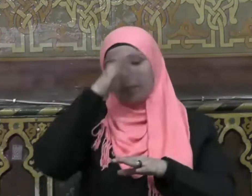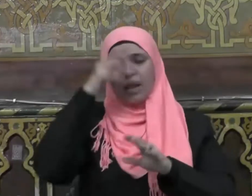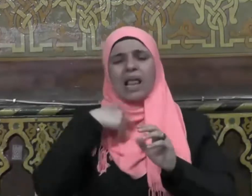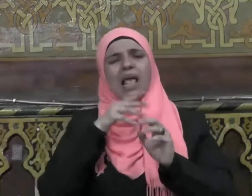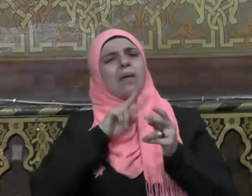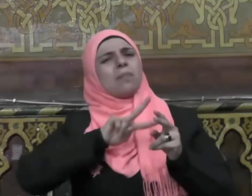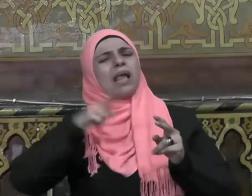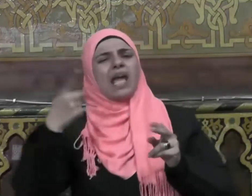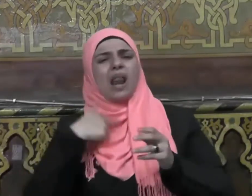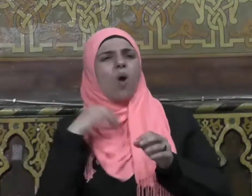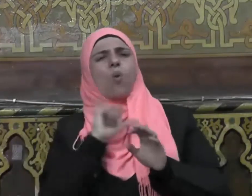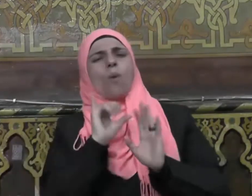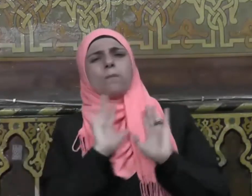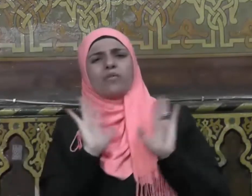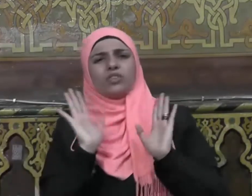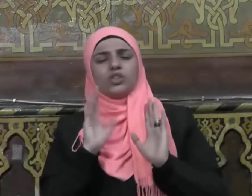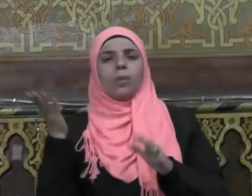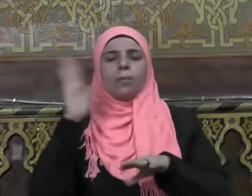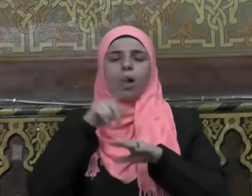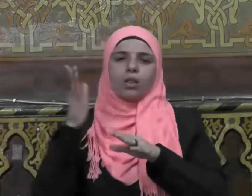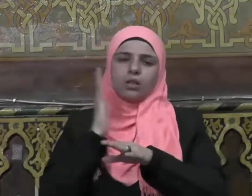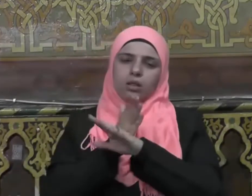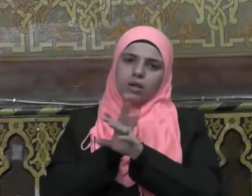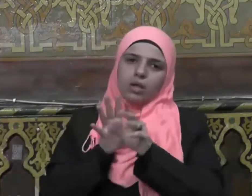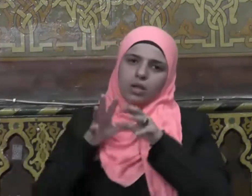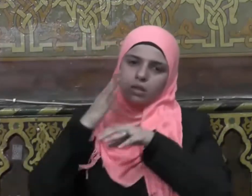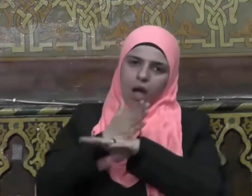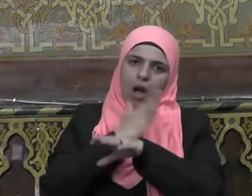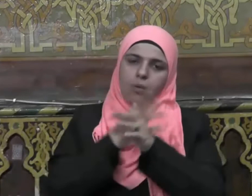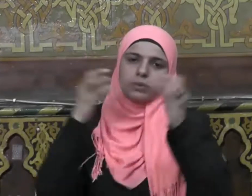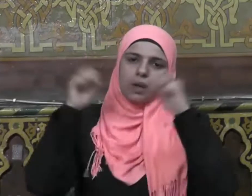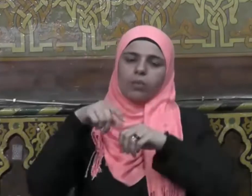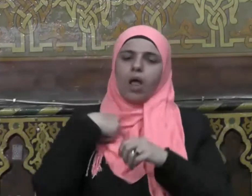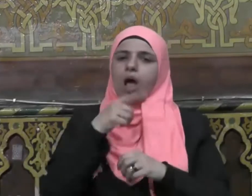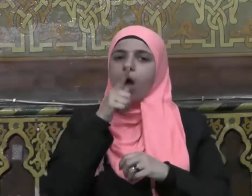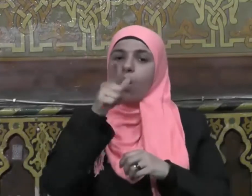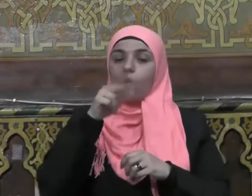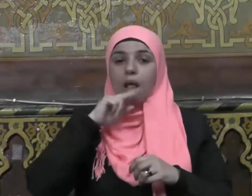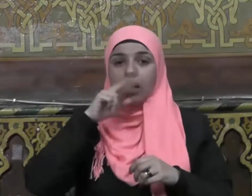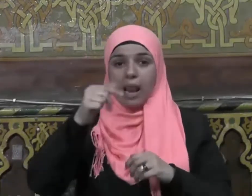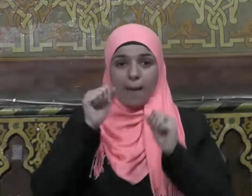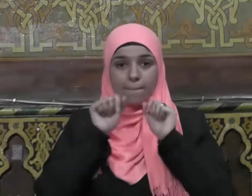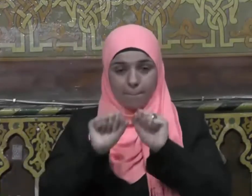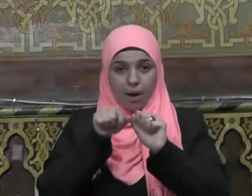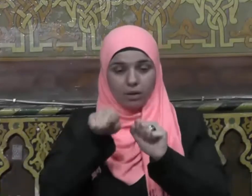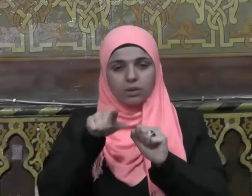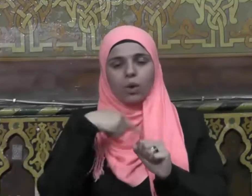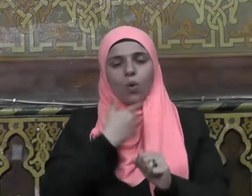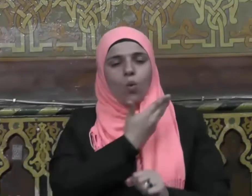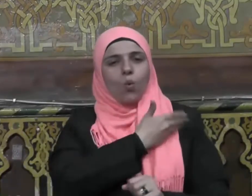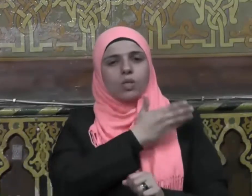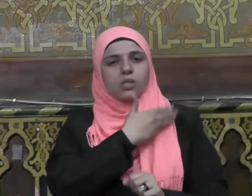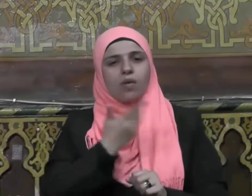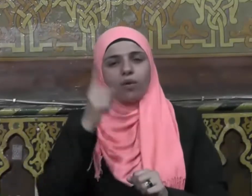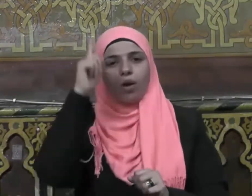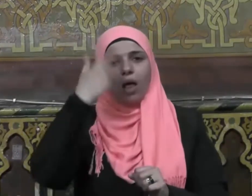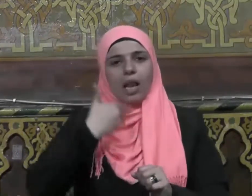مسألة أعنت عليها. أقول قولي هذا وأستغفر الله لي